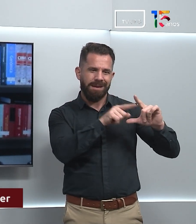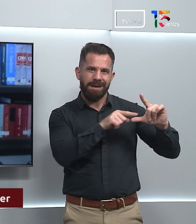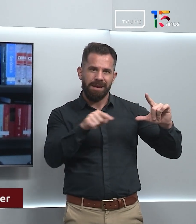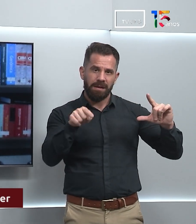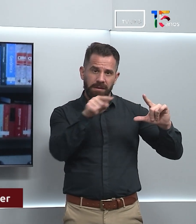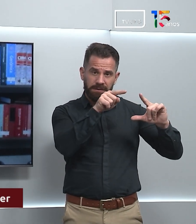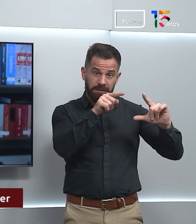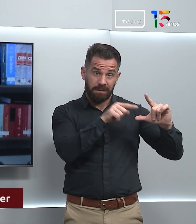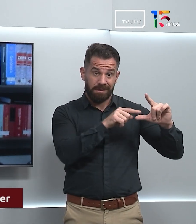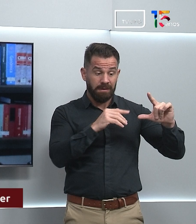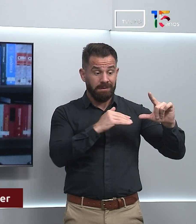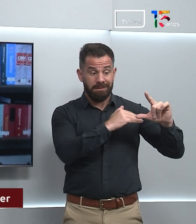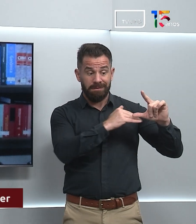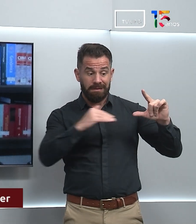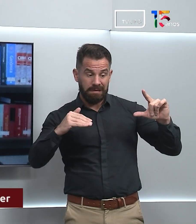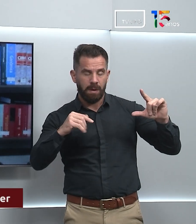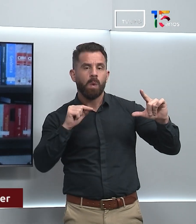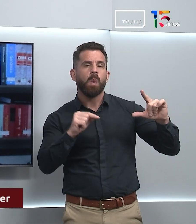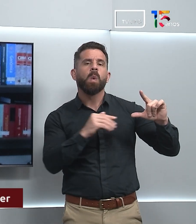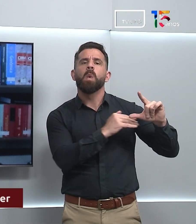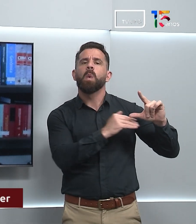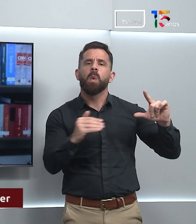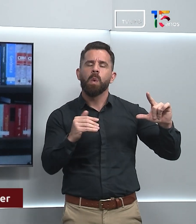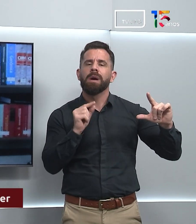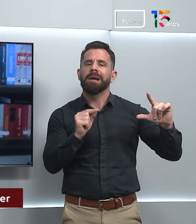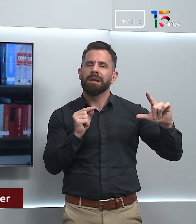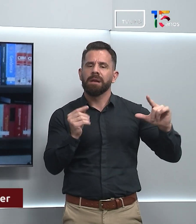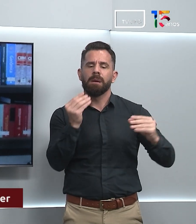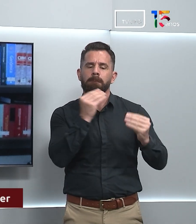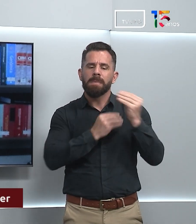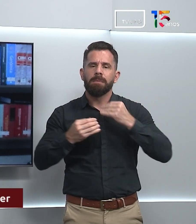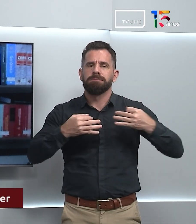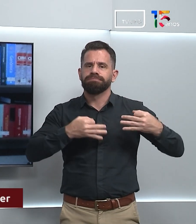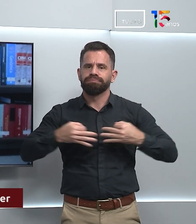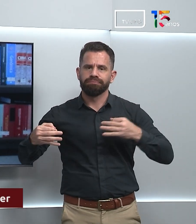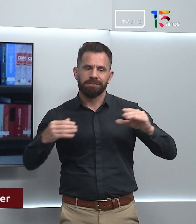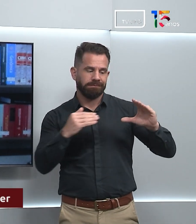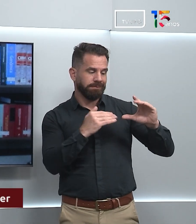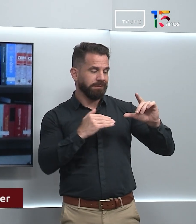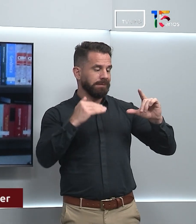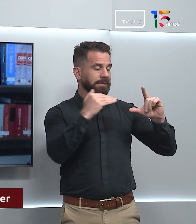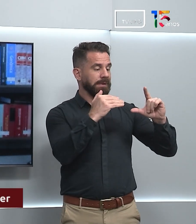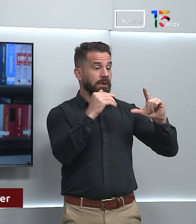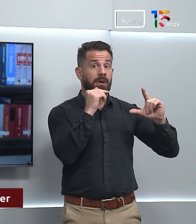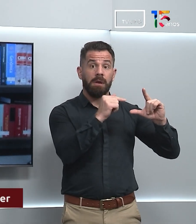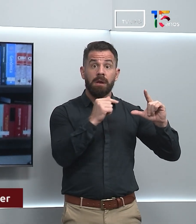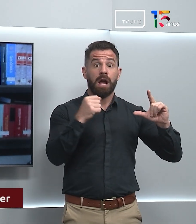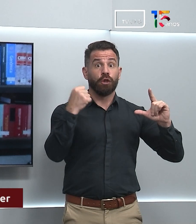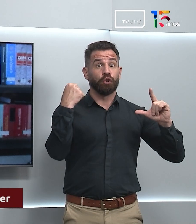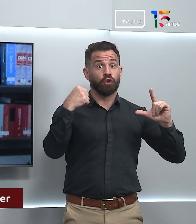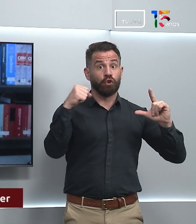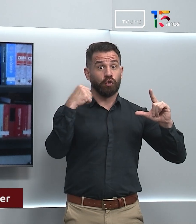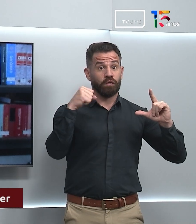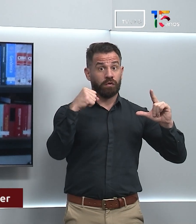base, que é dieta, dietoterapia, atividade física, aí você